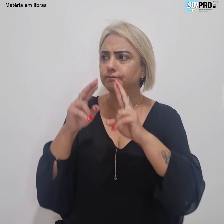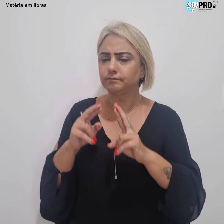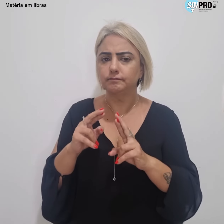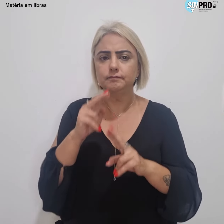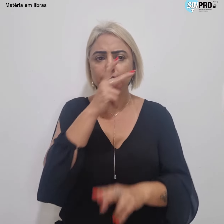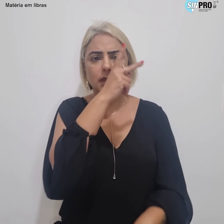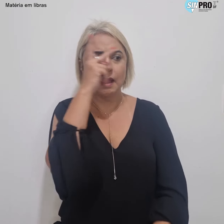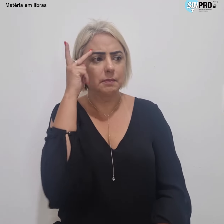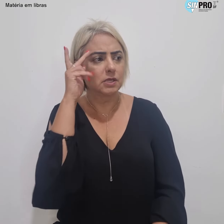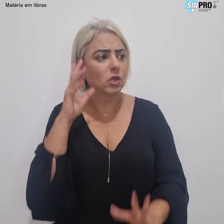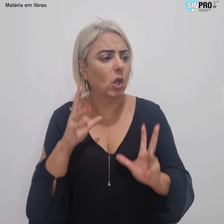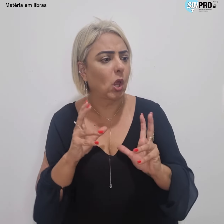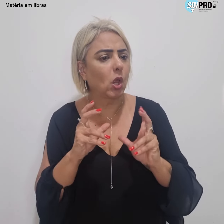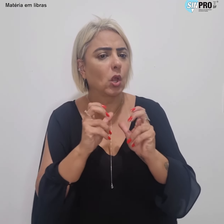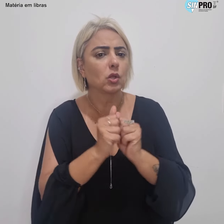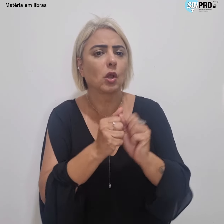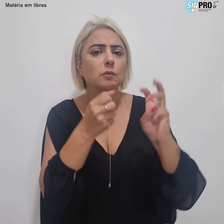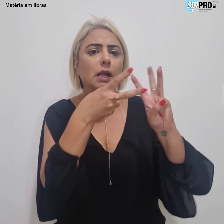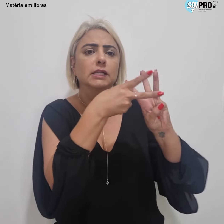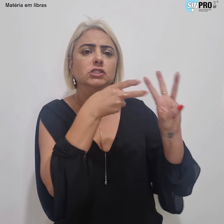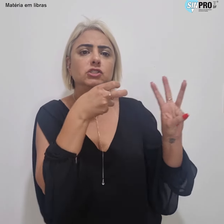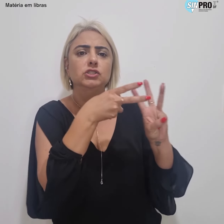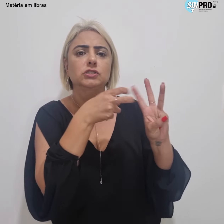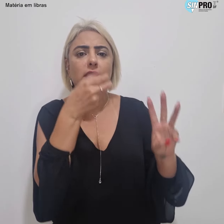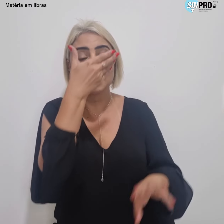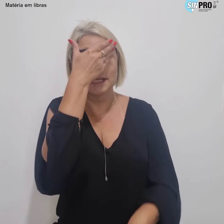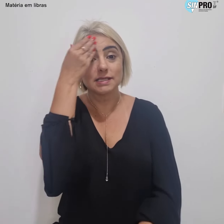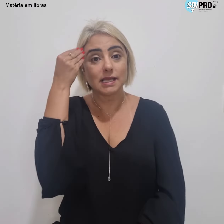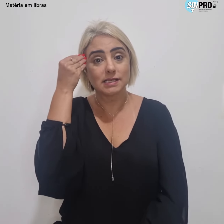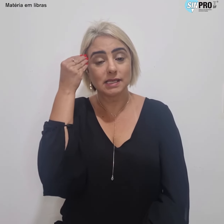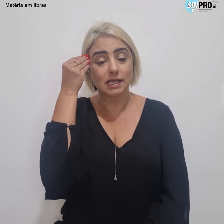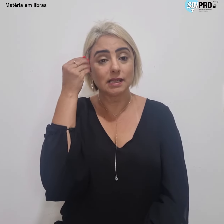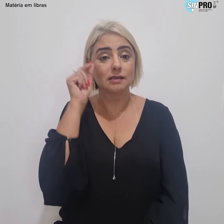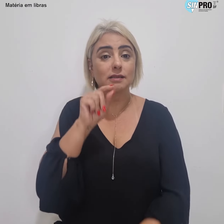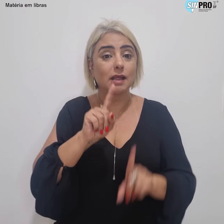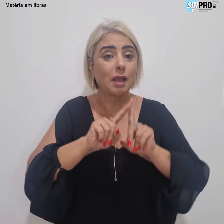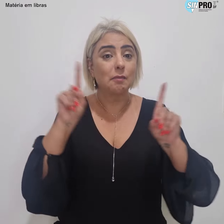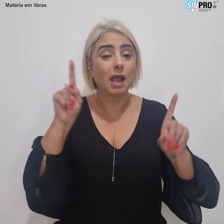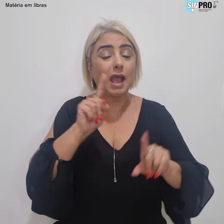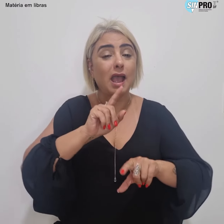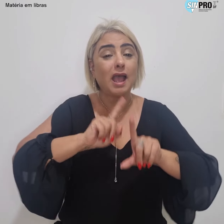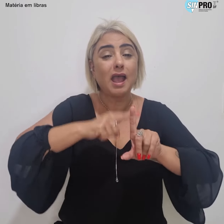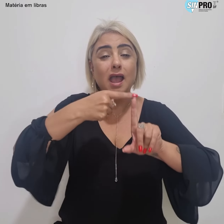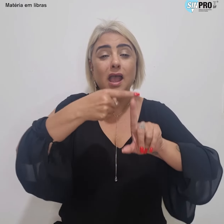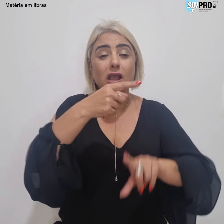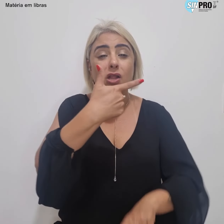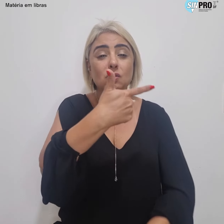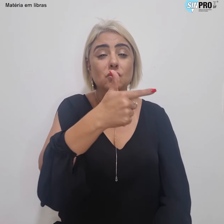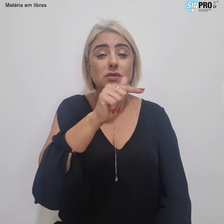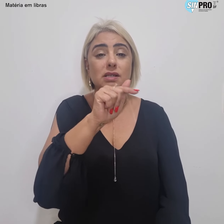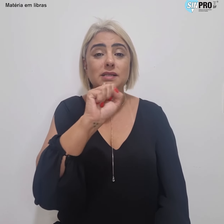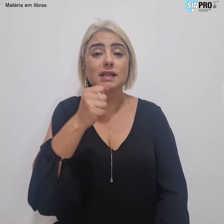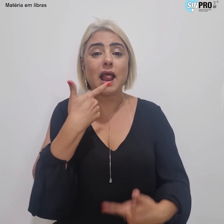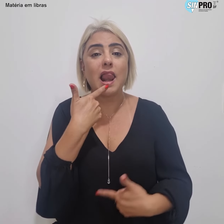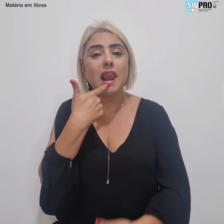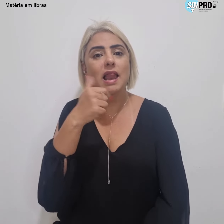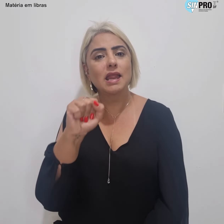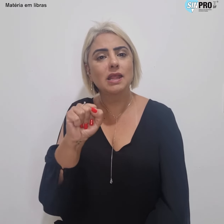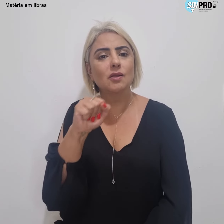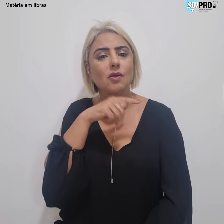chama todos de índios, esquecendo das mais de 270 línguas que formam a